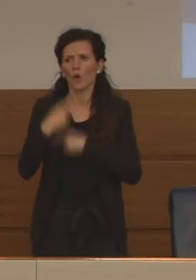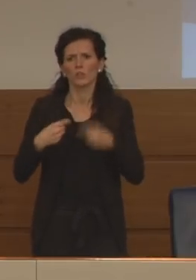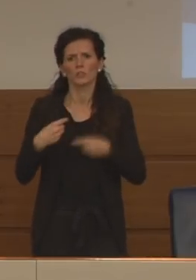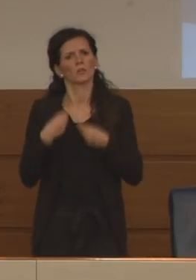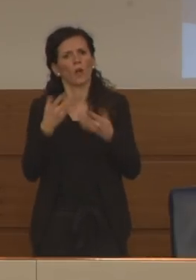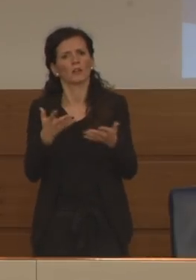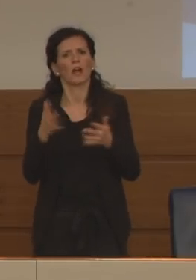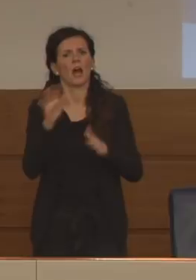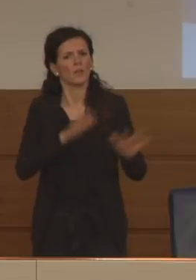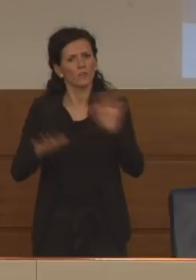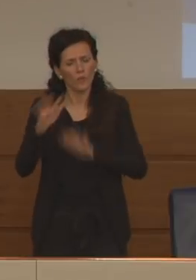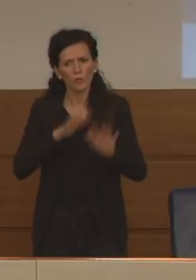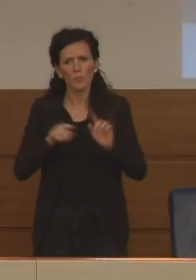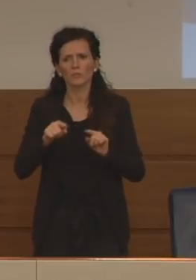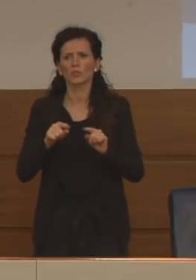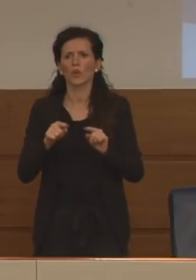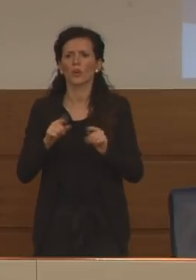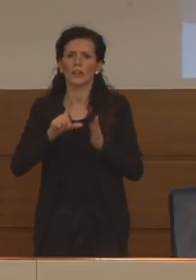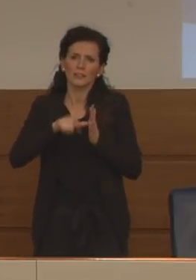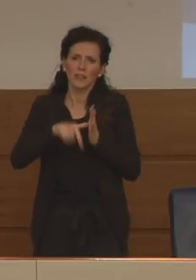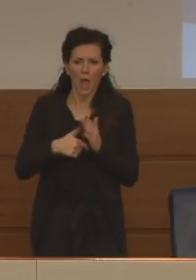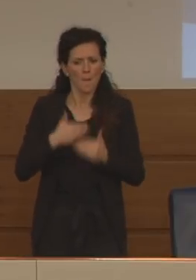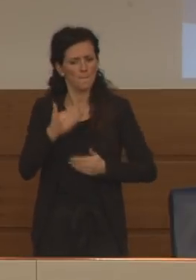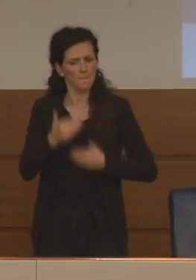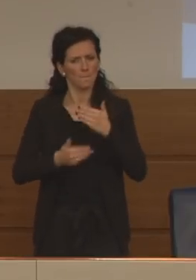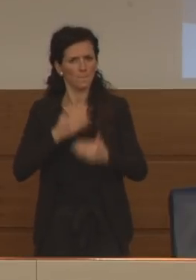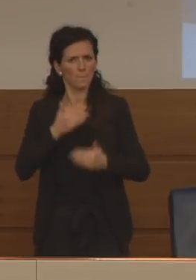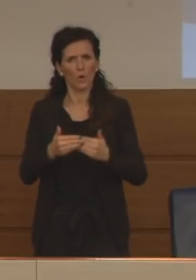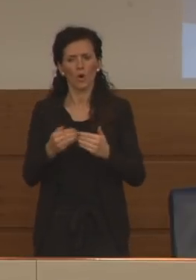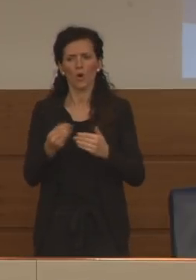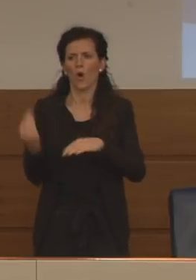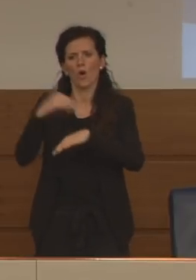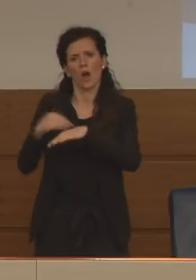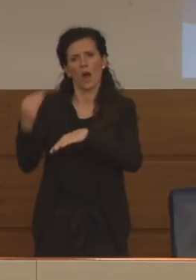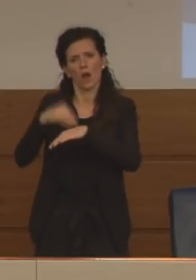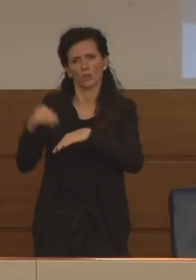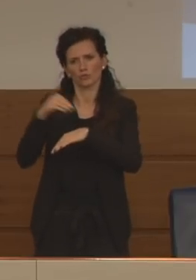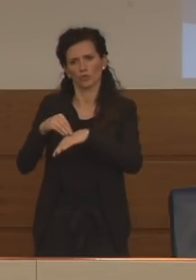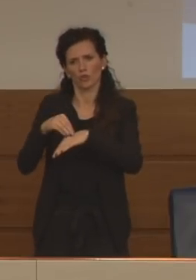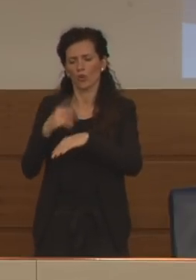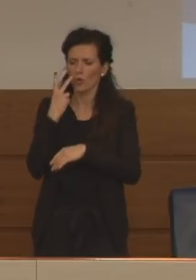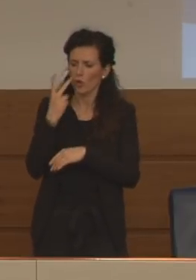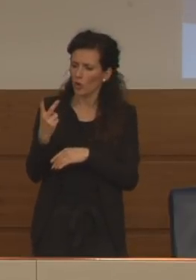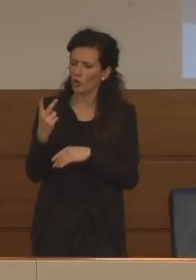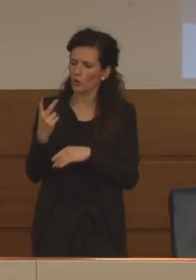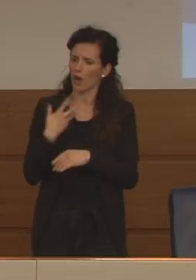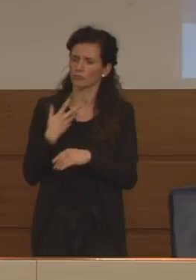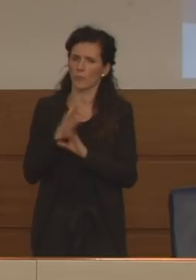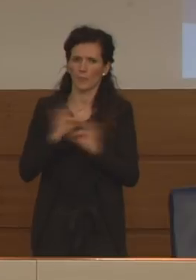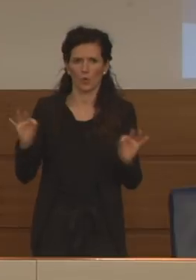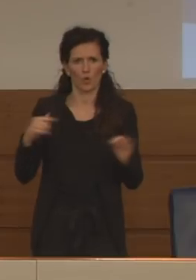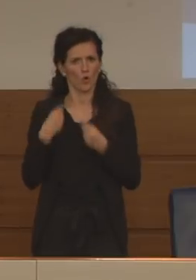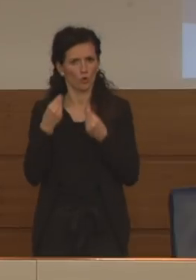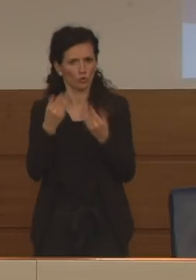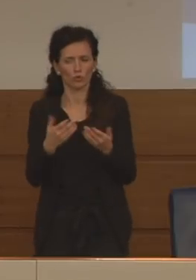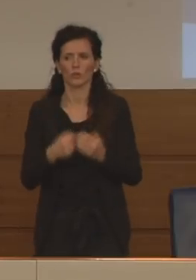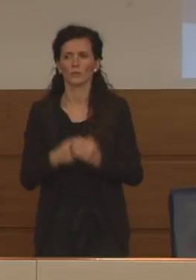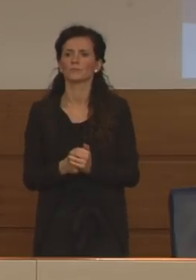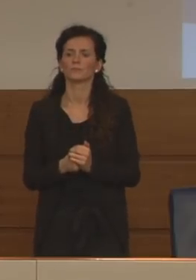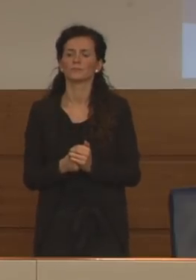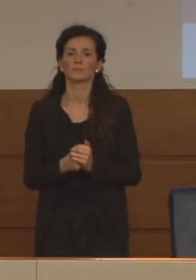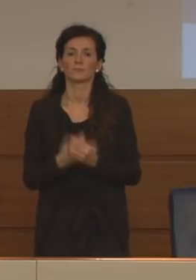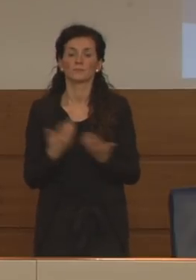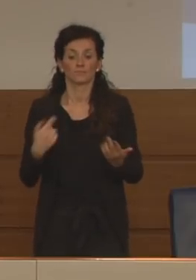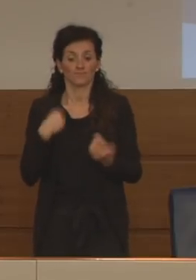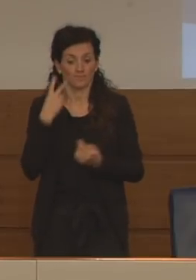analisi man mano che queste si vengono a produrre ea raccogliere evidenze il dato rilevante come